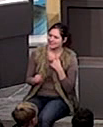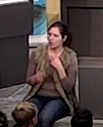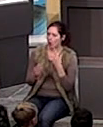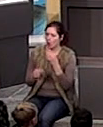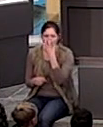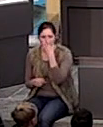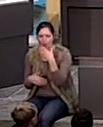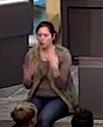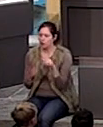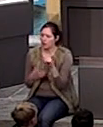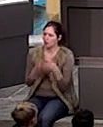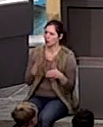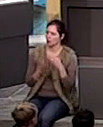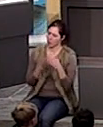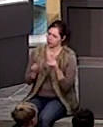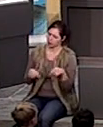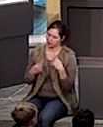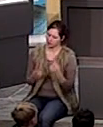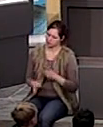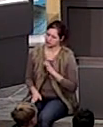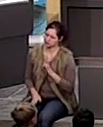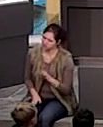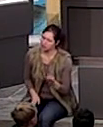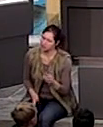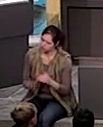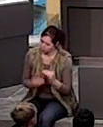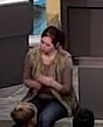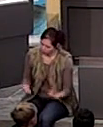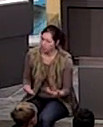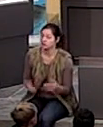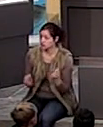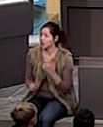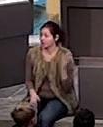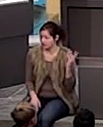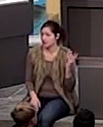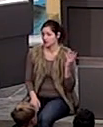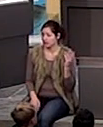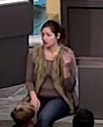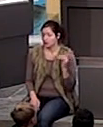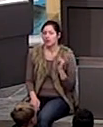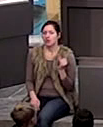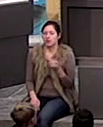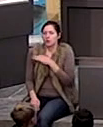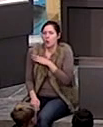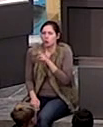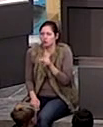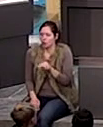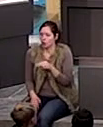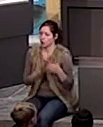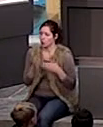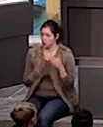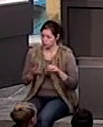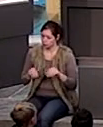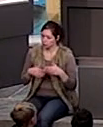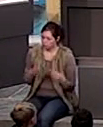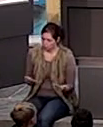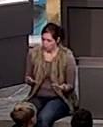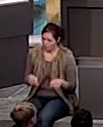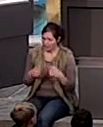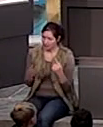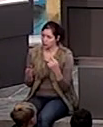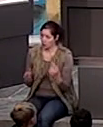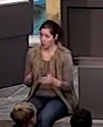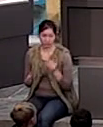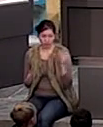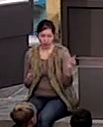ik veel wat. En dat hij gaat zeggen wat is er gebeurd. Kijk, en dan kan het nog steeds zo zijn dat die robot dat doet en dat er op afstand wel